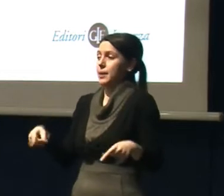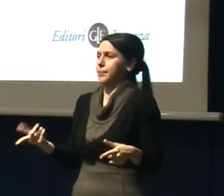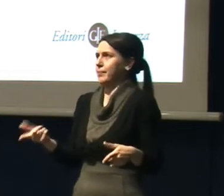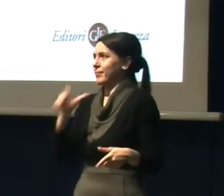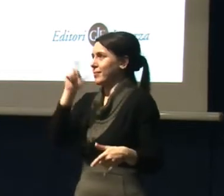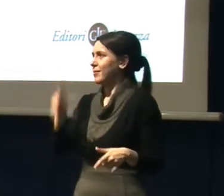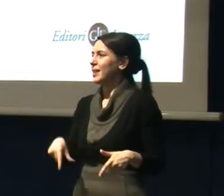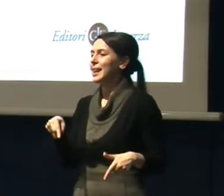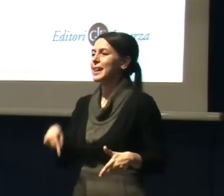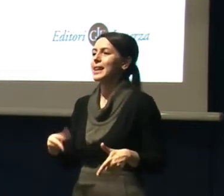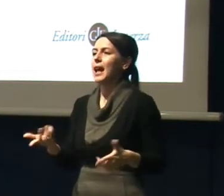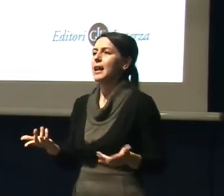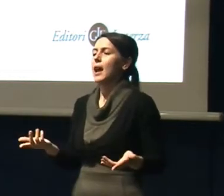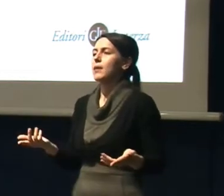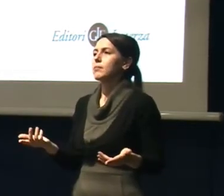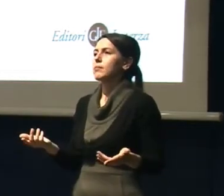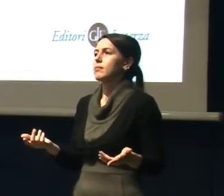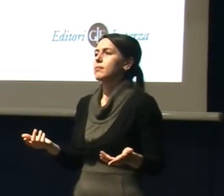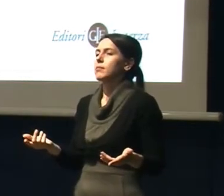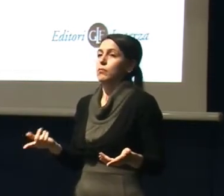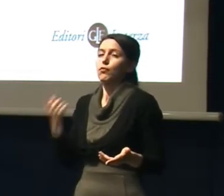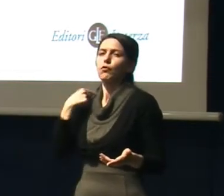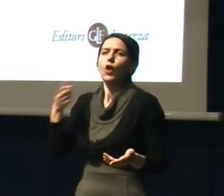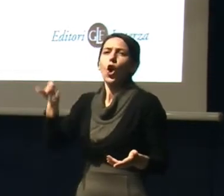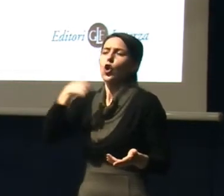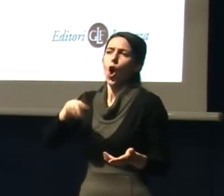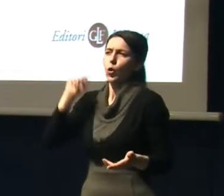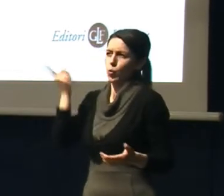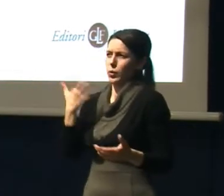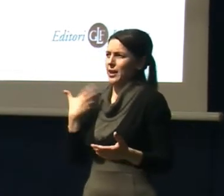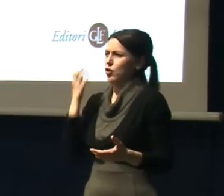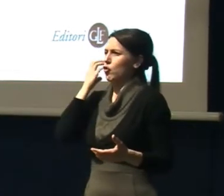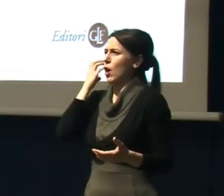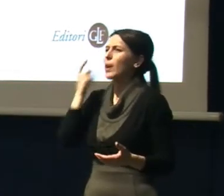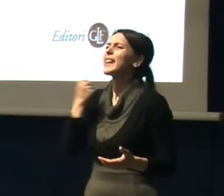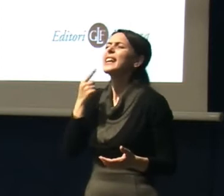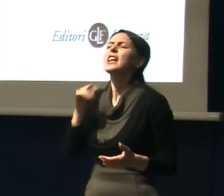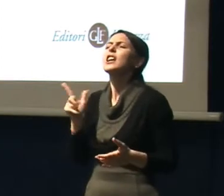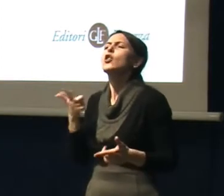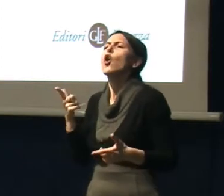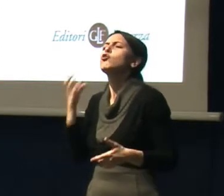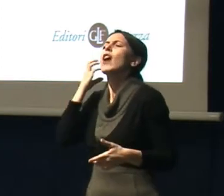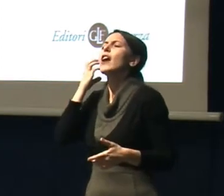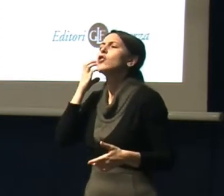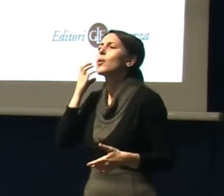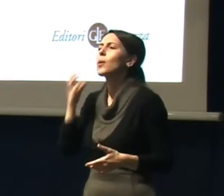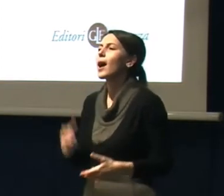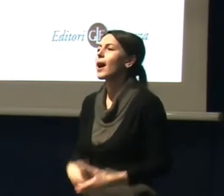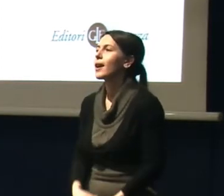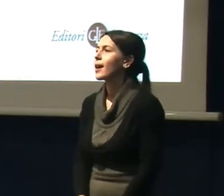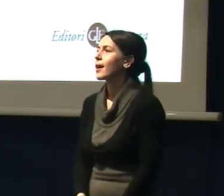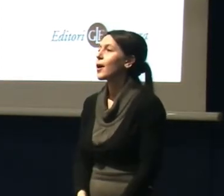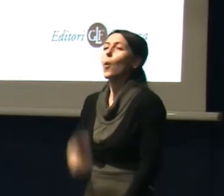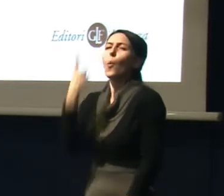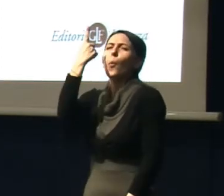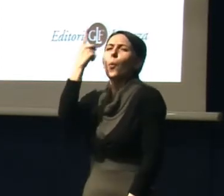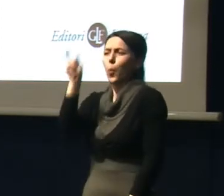italia noi abbiamo tutti almeno un telefonino chi non ha un telefonino vediamo chi non al telefonino giusto per capire